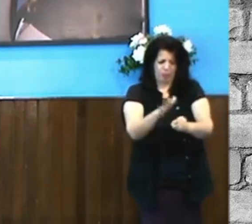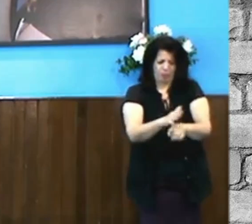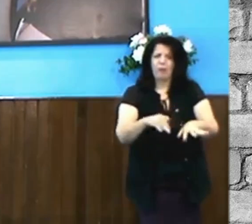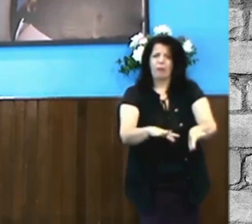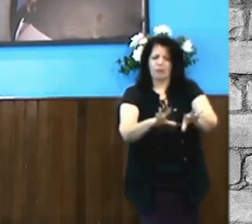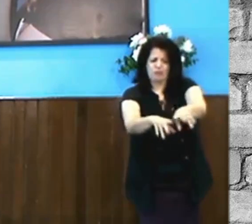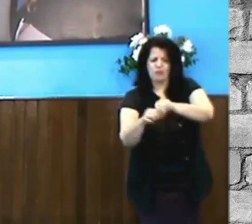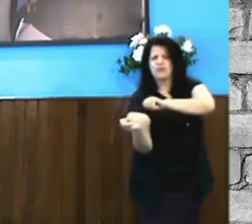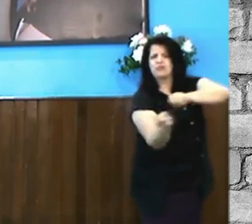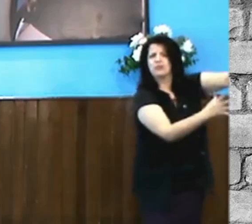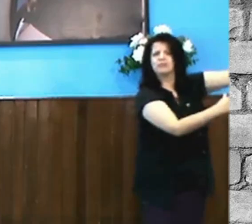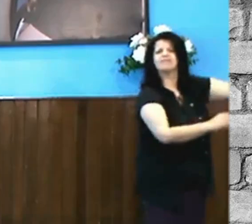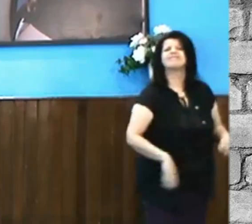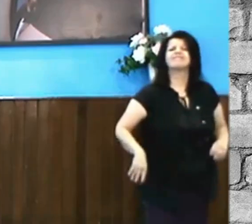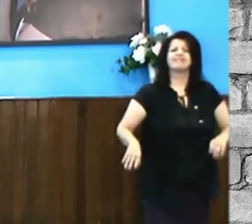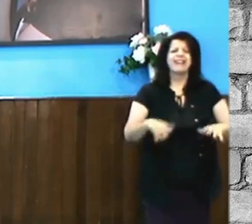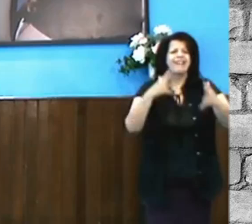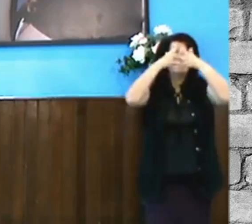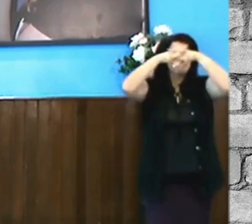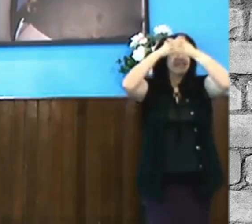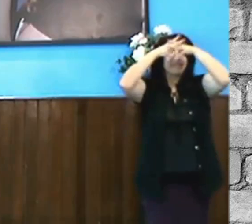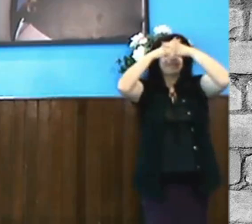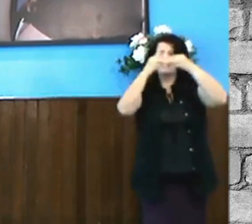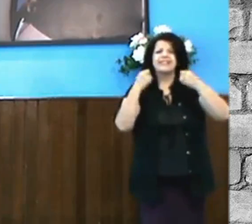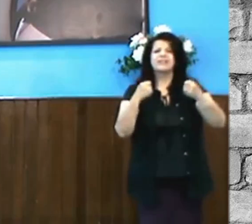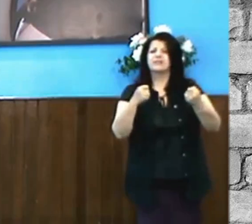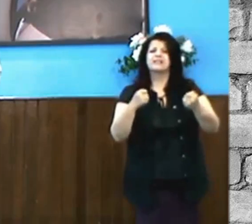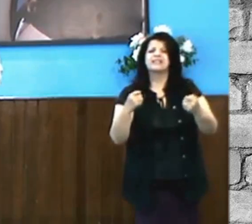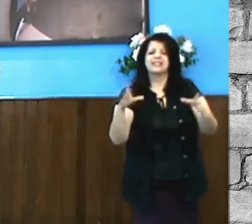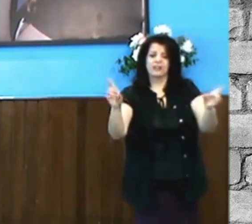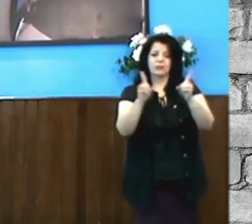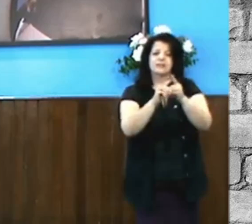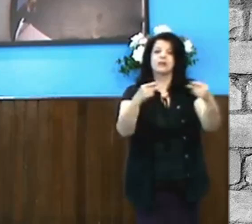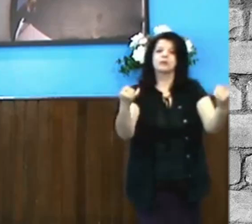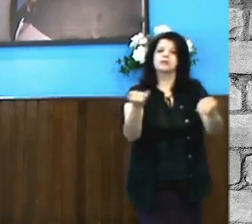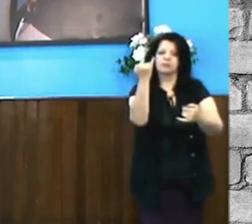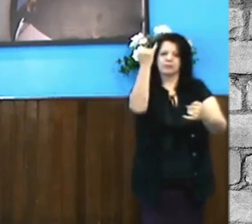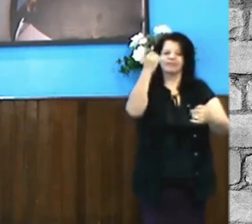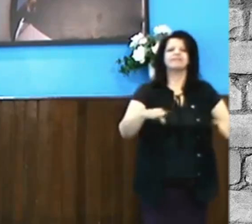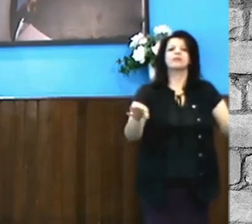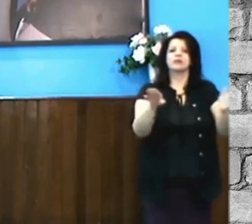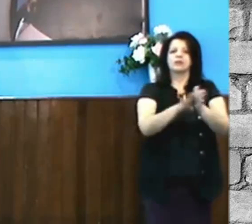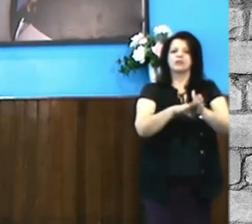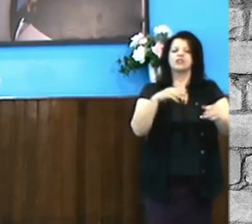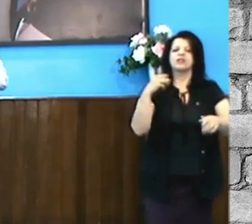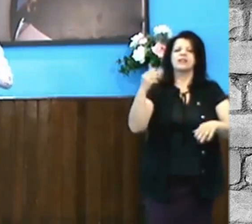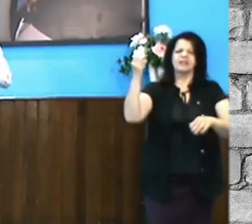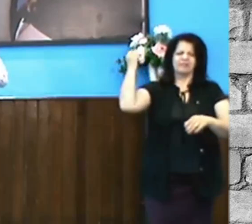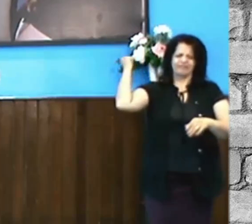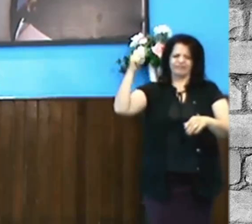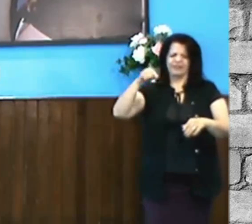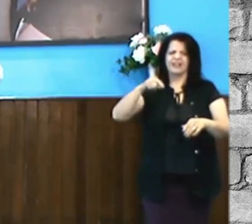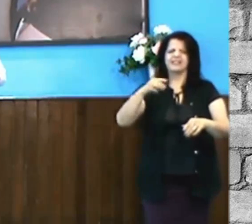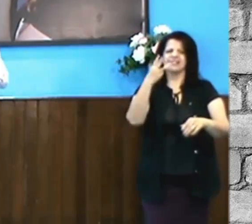E o resultado é que eles sempre me confundiam quando eu precisava achar algo importante. Quando eu cheguei aqui na igreja, há 3 anos atrás e até hoje, nós